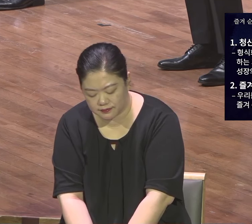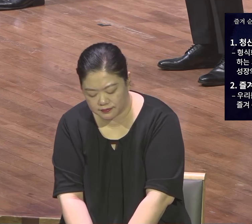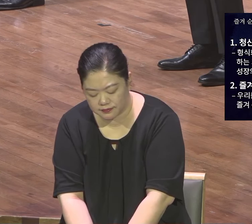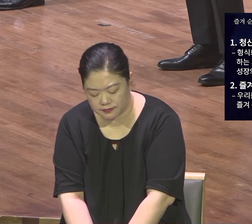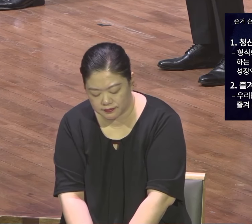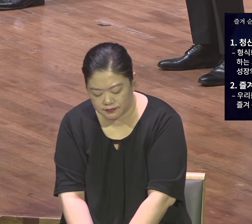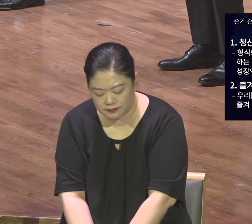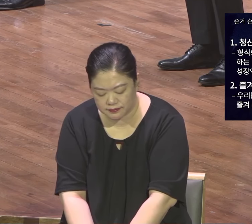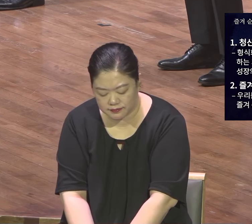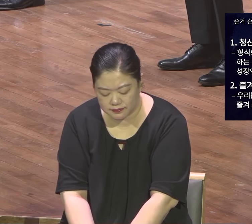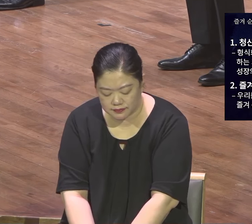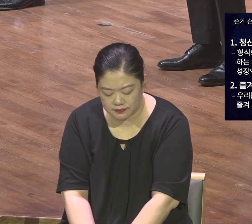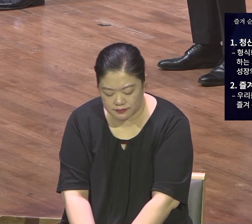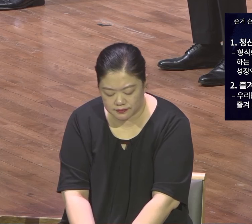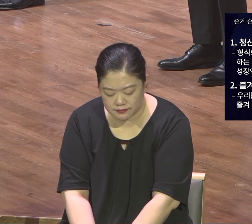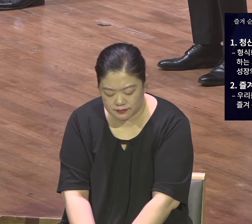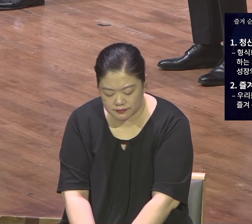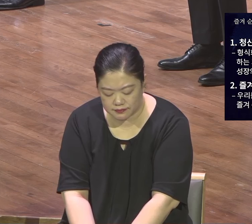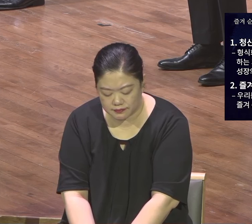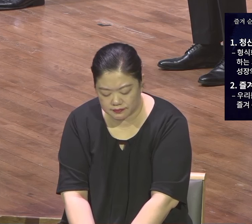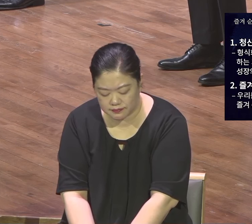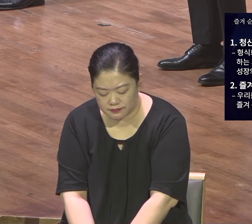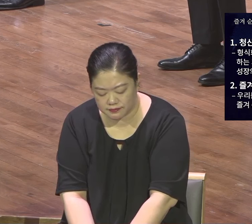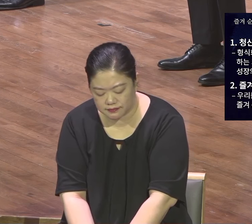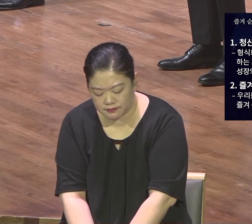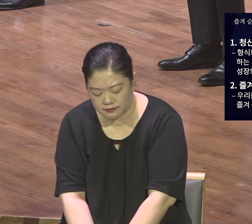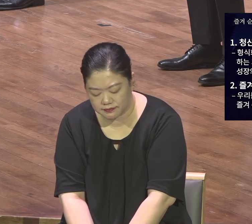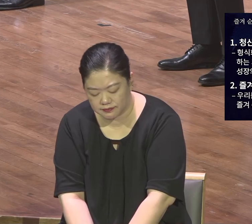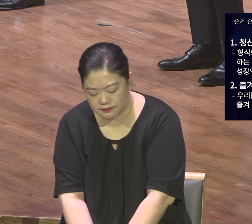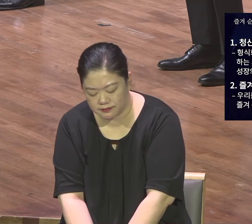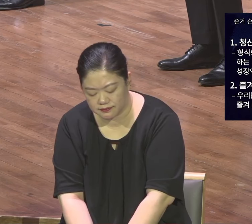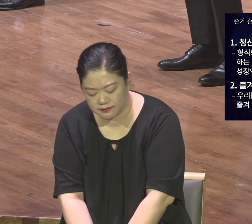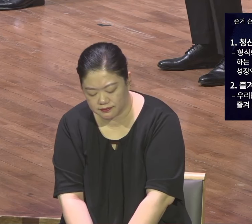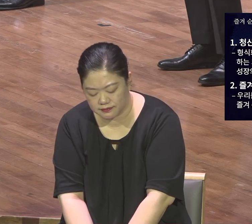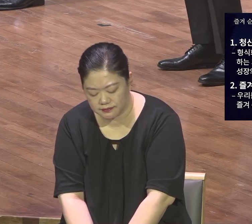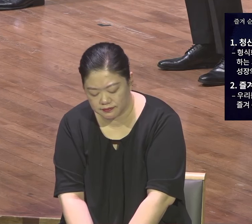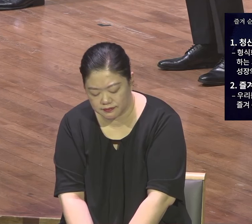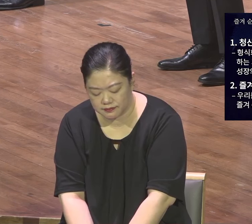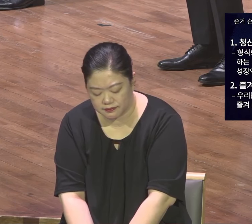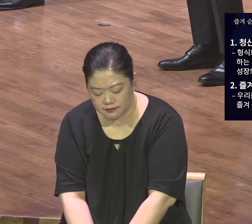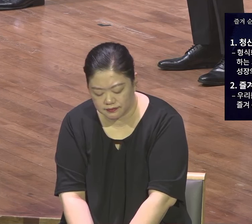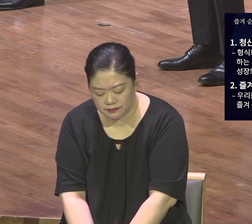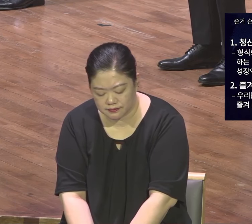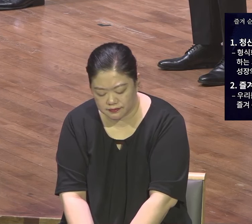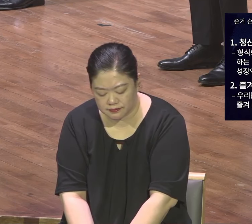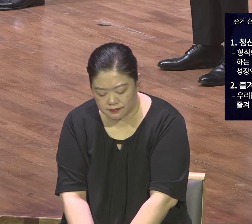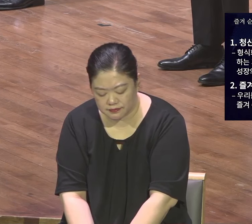하나님의 은혜 주심에 감사를 드립니다. 살아계신 하나님 아버지 지금 하나님의 말씀을 굳게 붙잡고